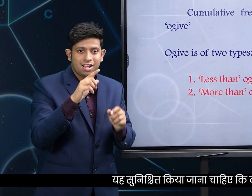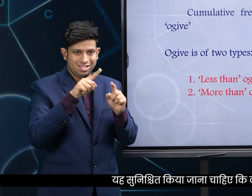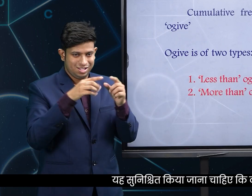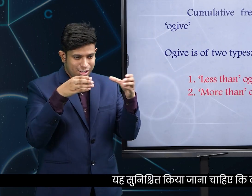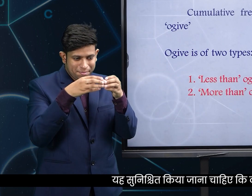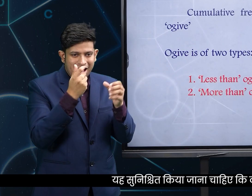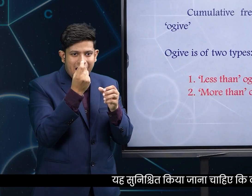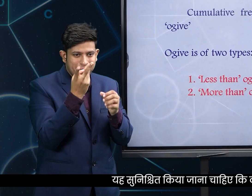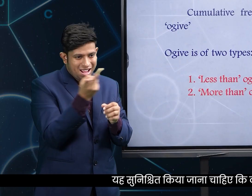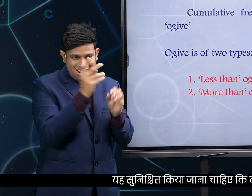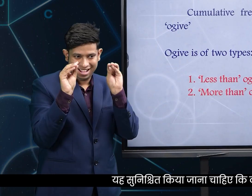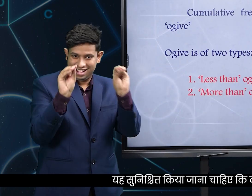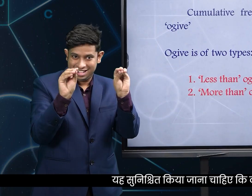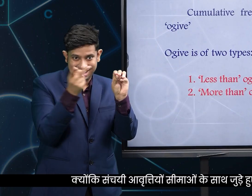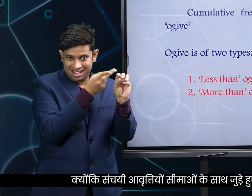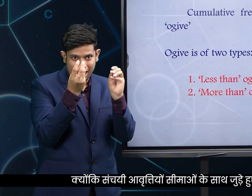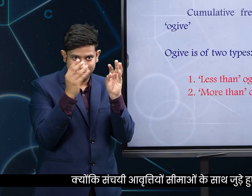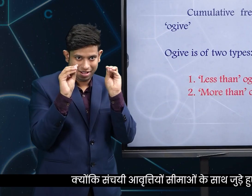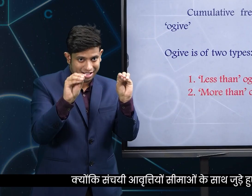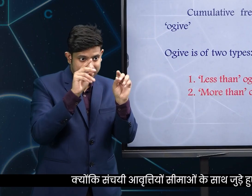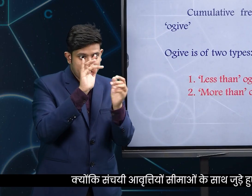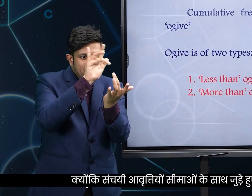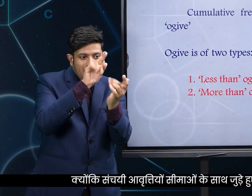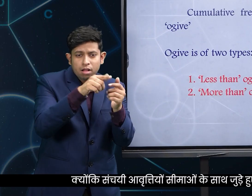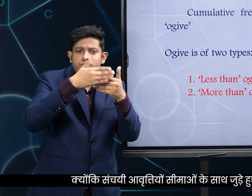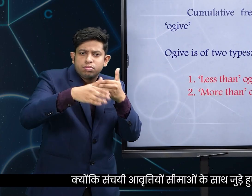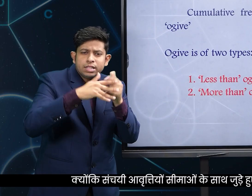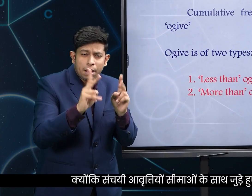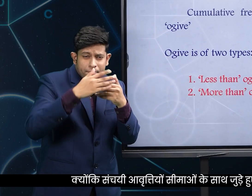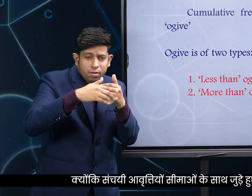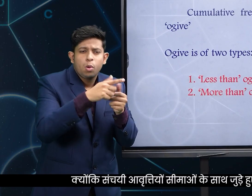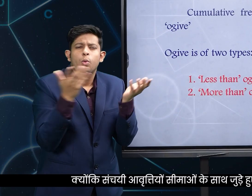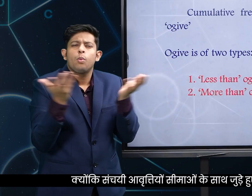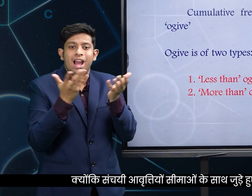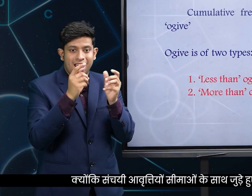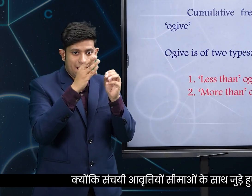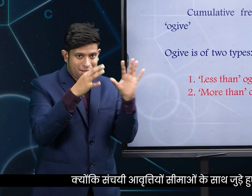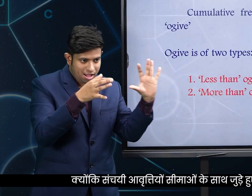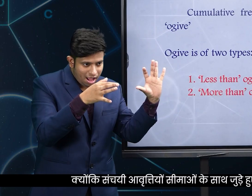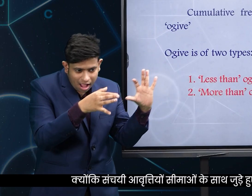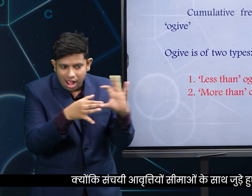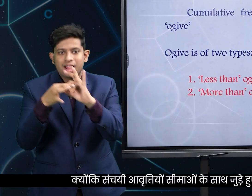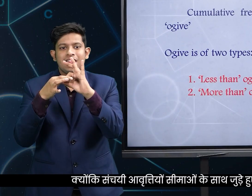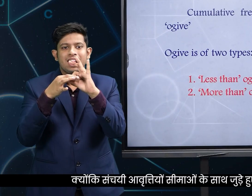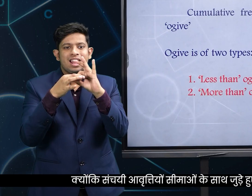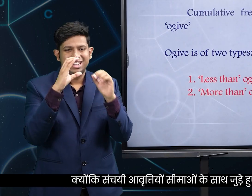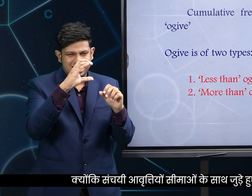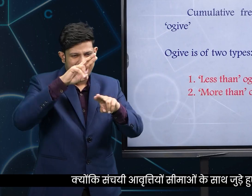वर्ग अंतरालन निरंतर है, क्योंकि संचयी आवृत्तियों की सीमाओं के साथ जुड़े हुए हैं, लेकिन